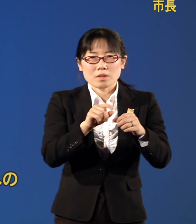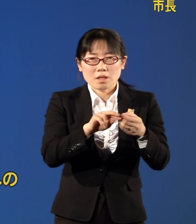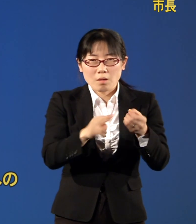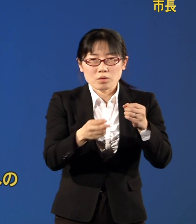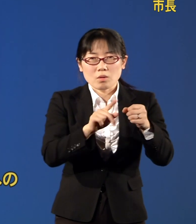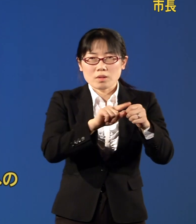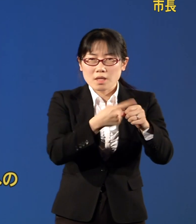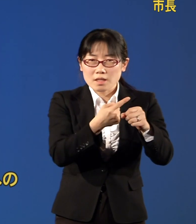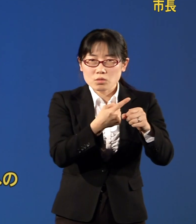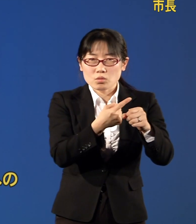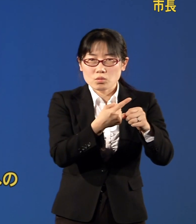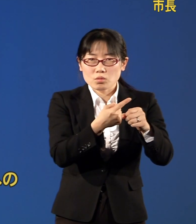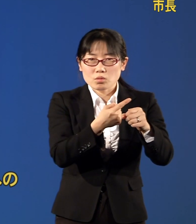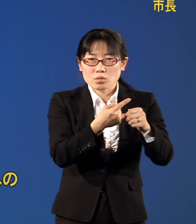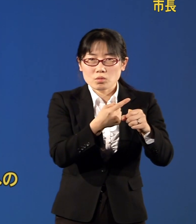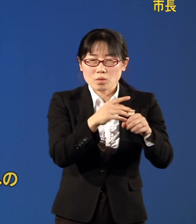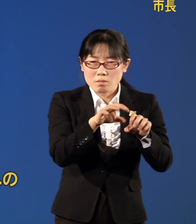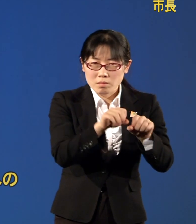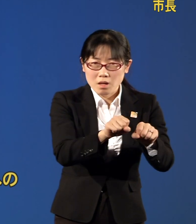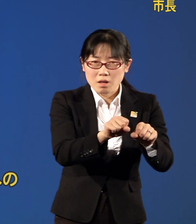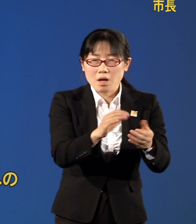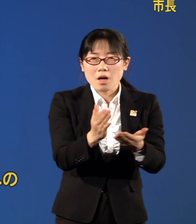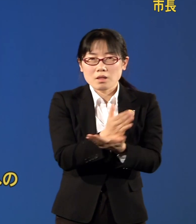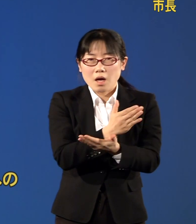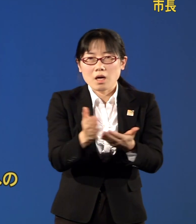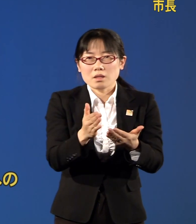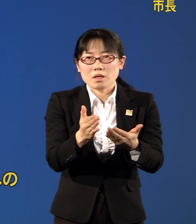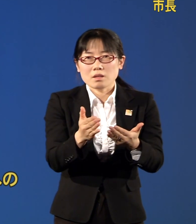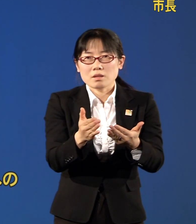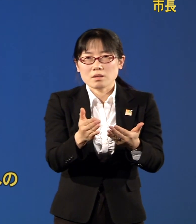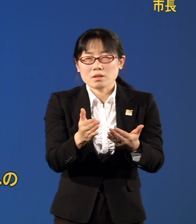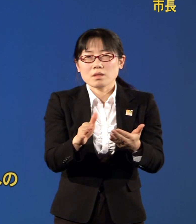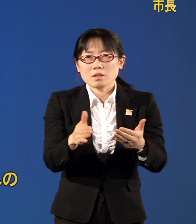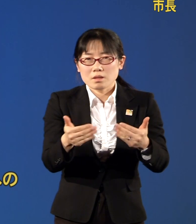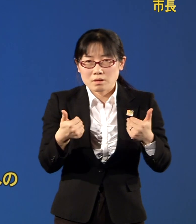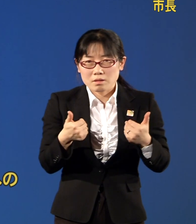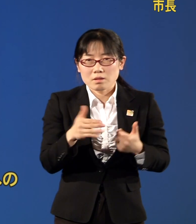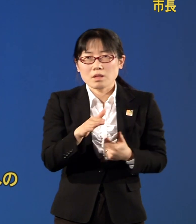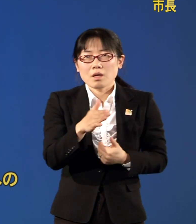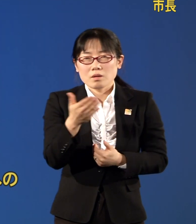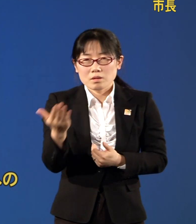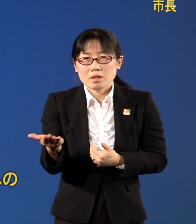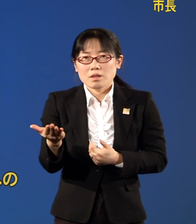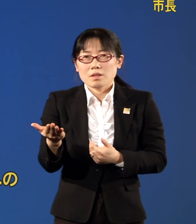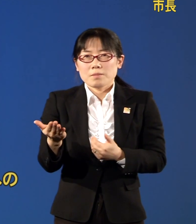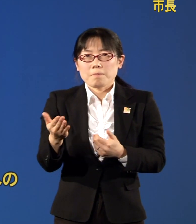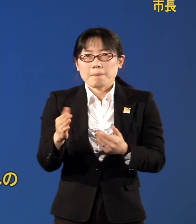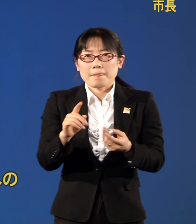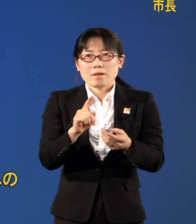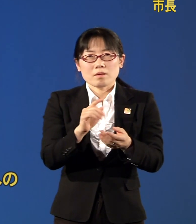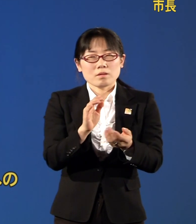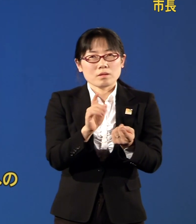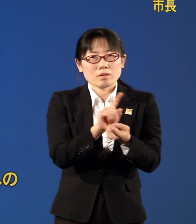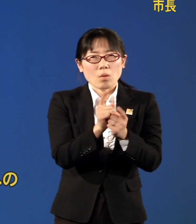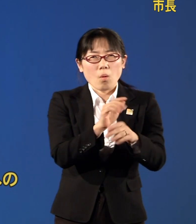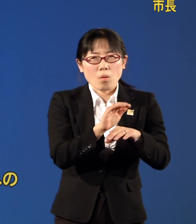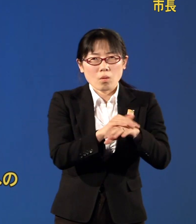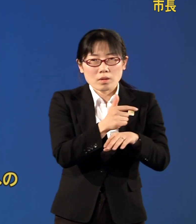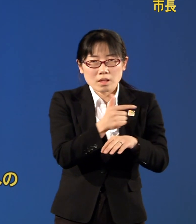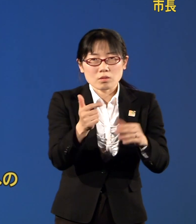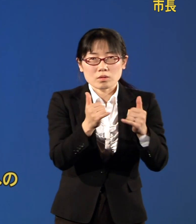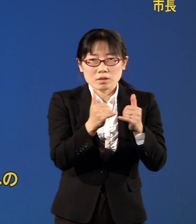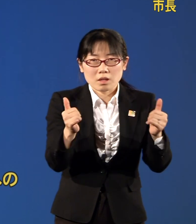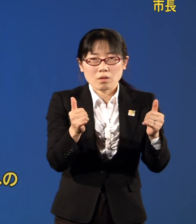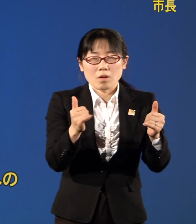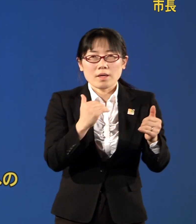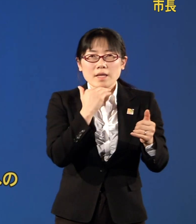質というものをご判断いただいた上で、濃厚接触者の待機隔離期間が短